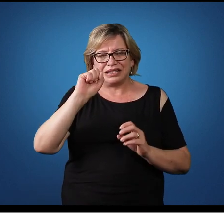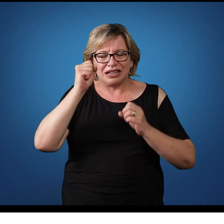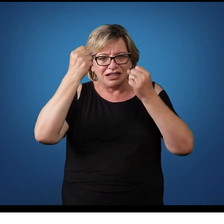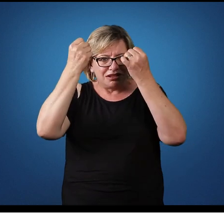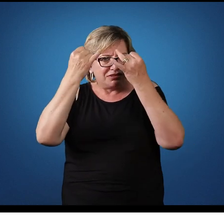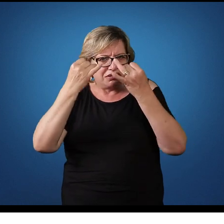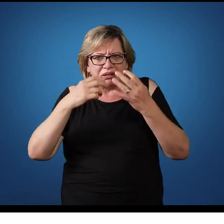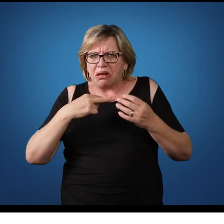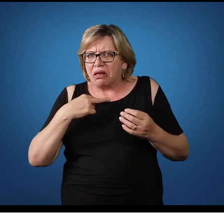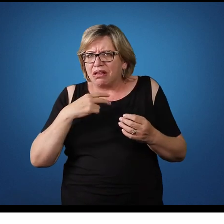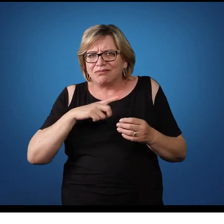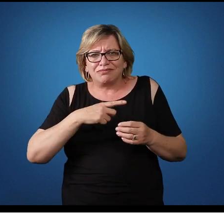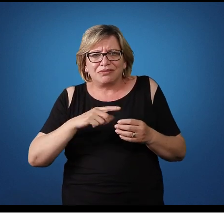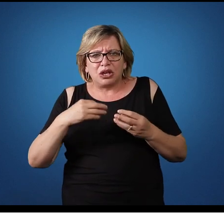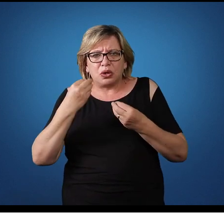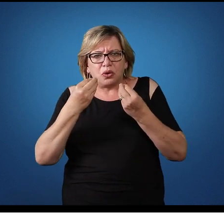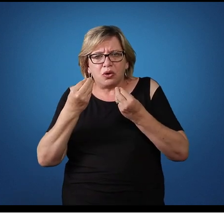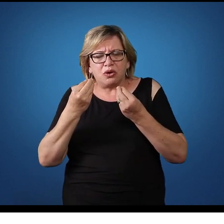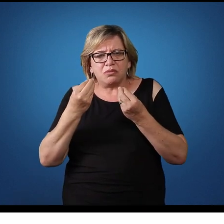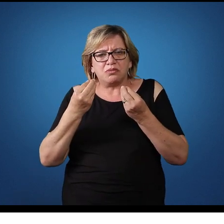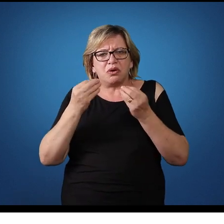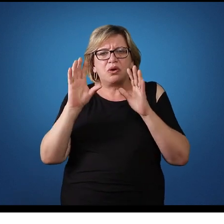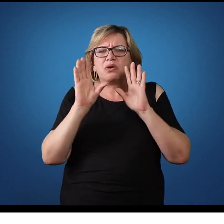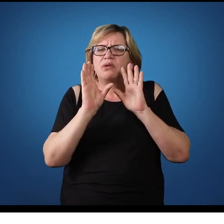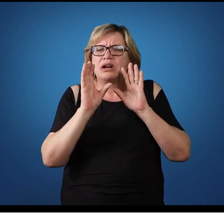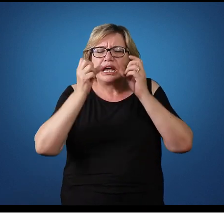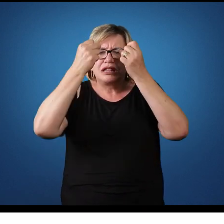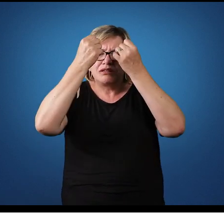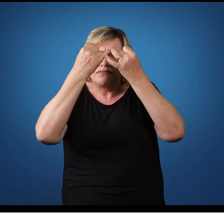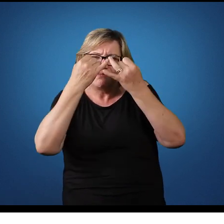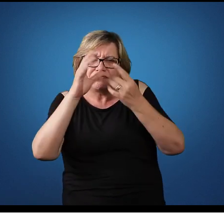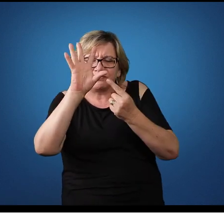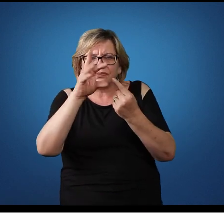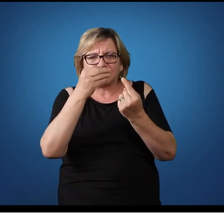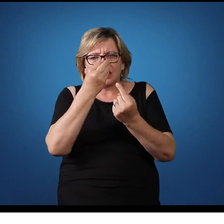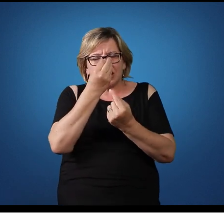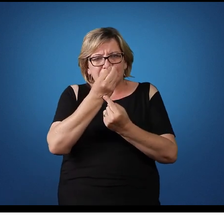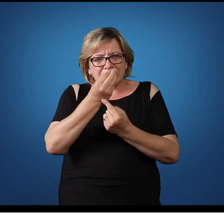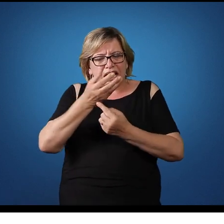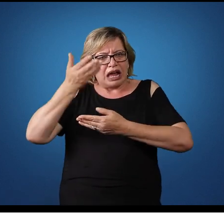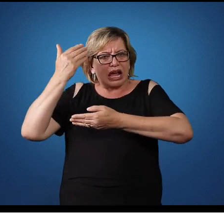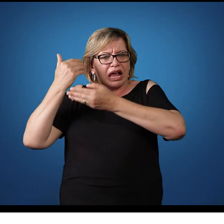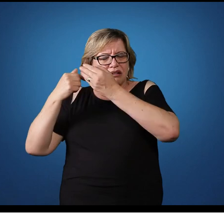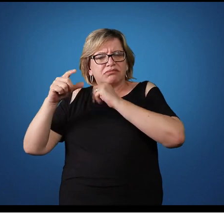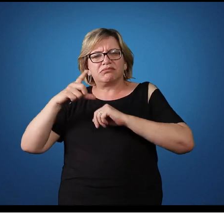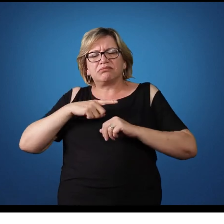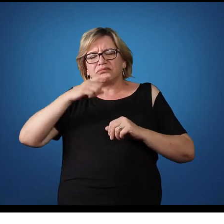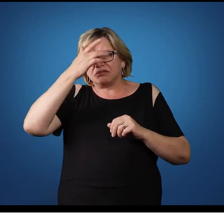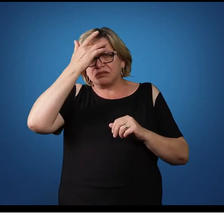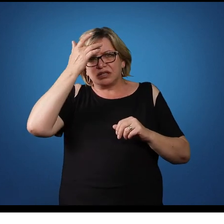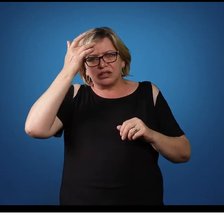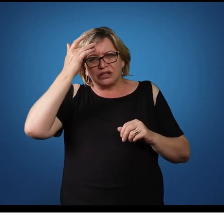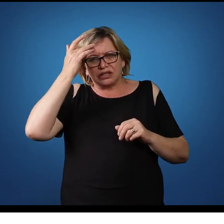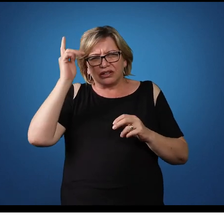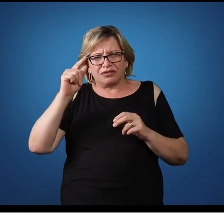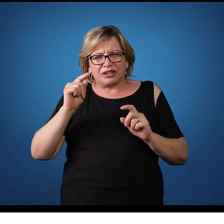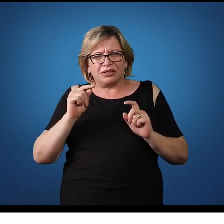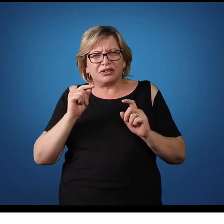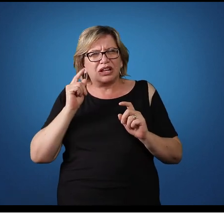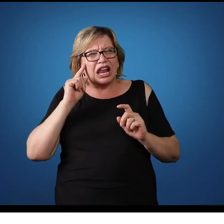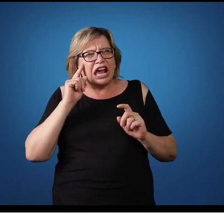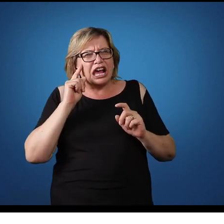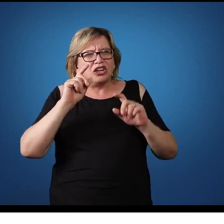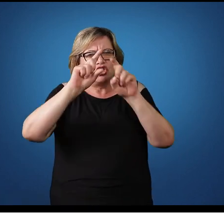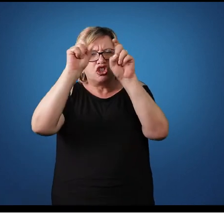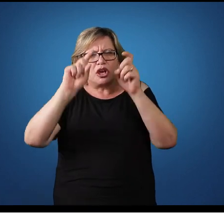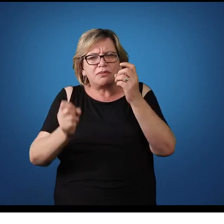arte. Aquele que eu citei no começo, William Kenney, que é o sujeito que fez a gente pensar como a gente salvaria obras de arte em um shopping pegando